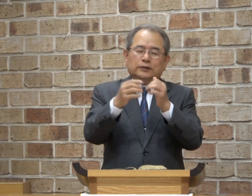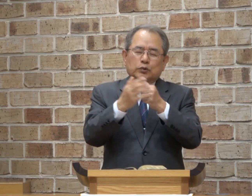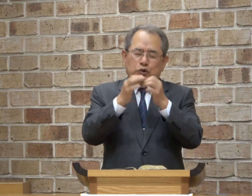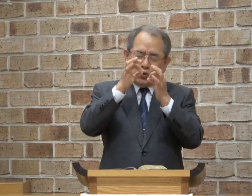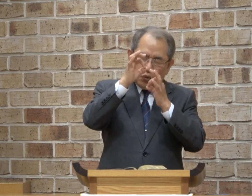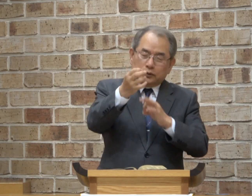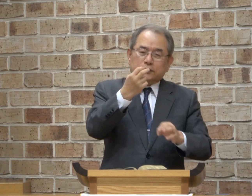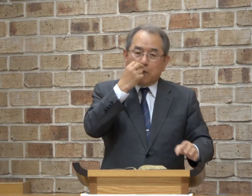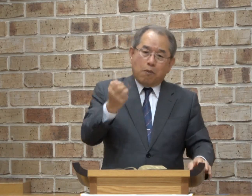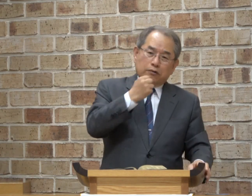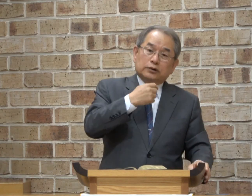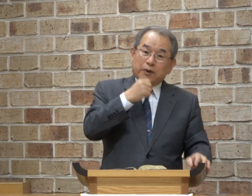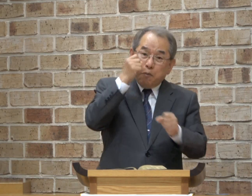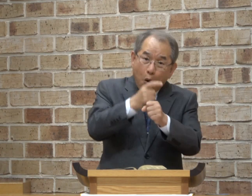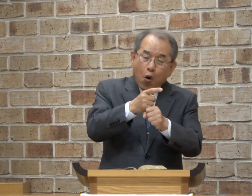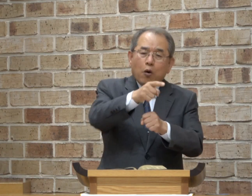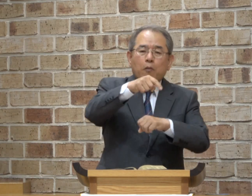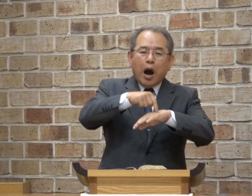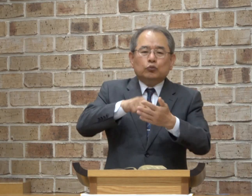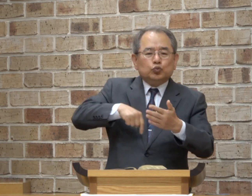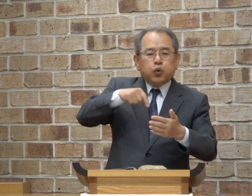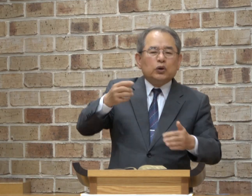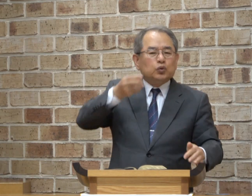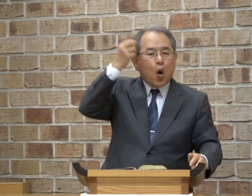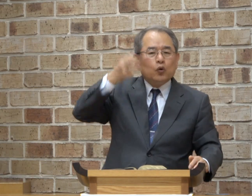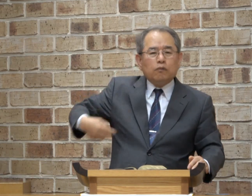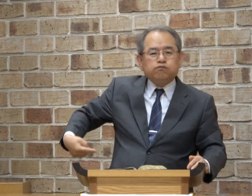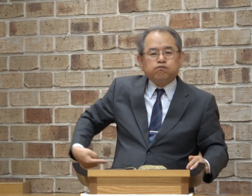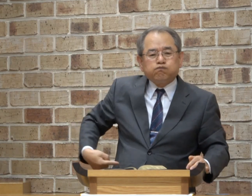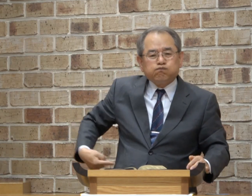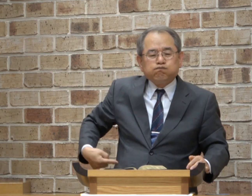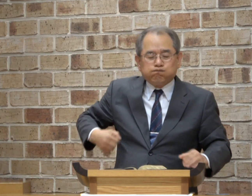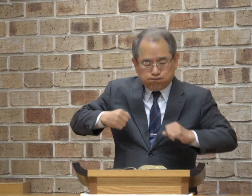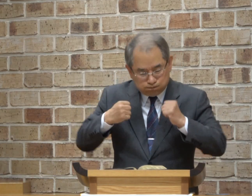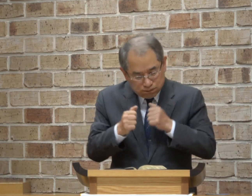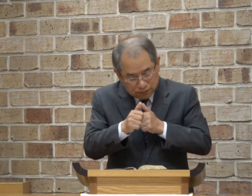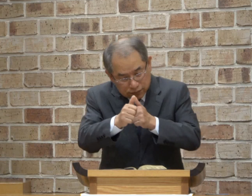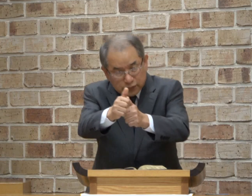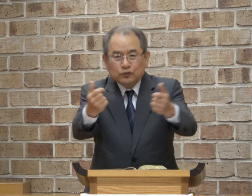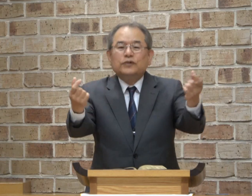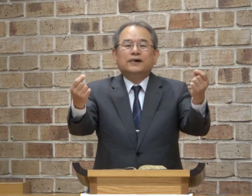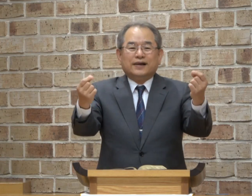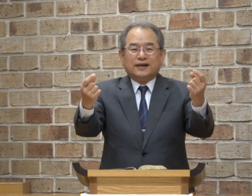마음을 생기도록 역사하시는 분이 영생을 깨닫게 하시는 분이 성령님이십니다.